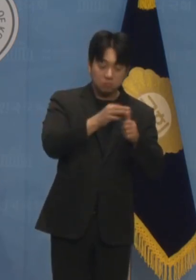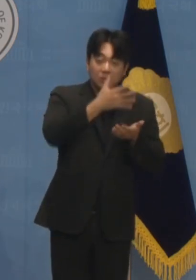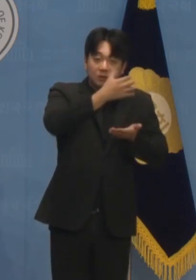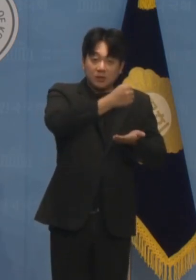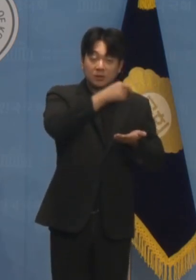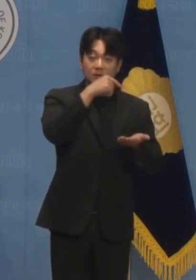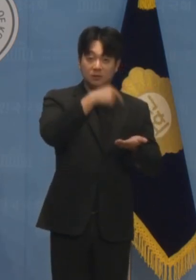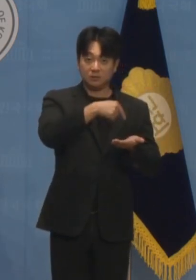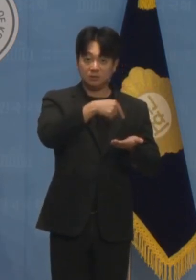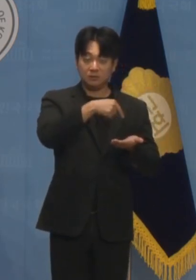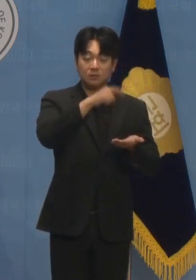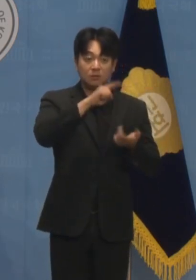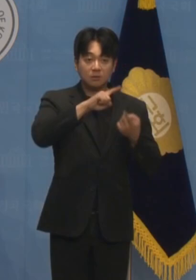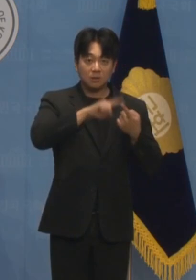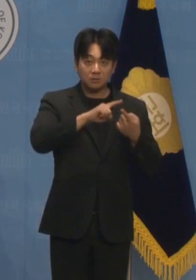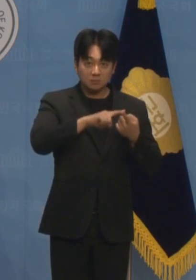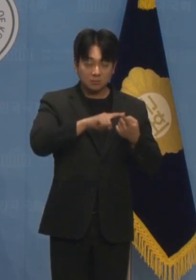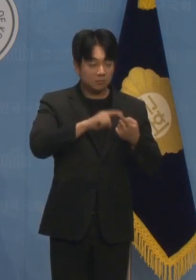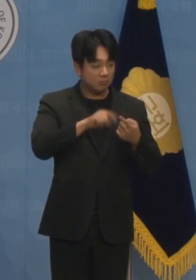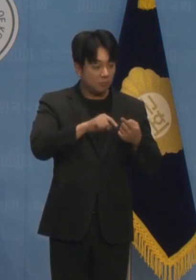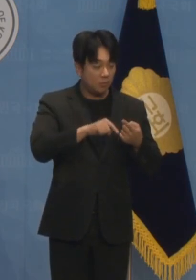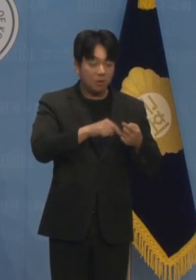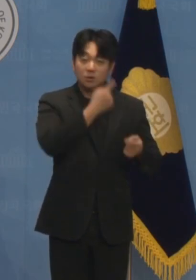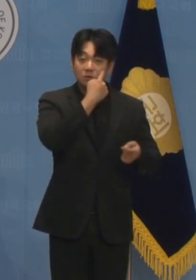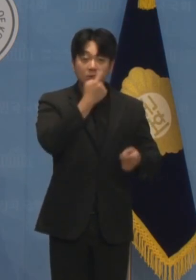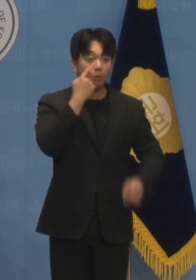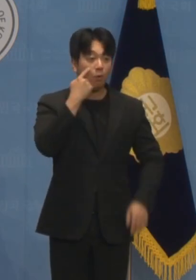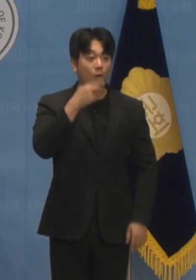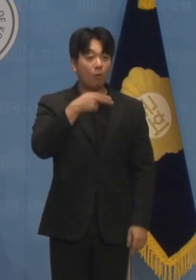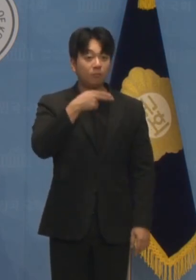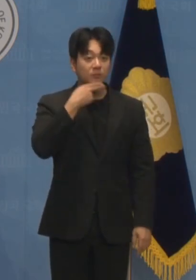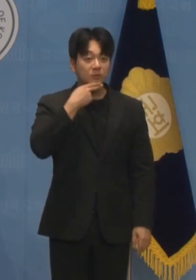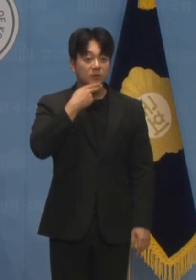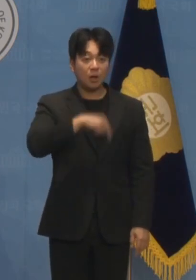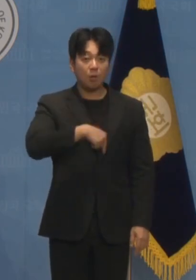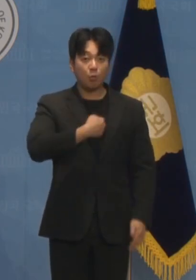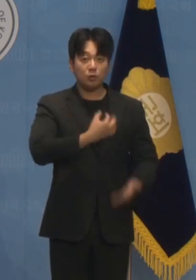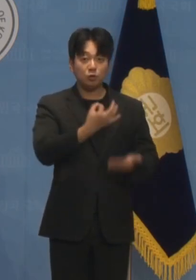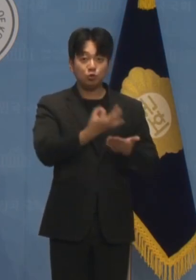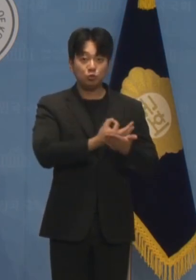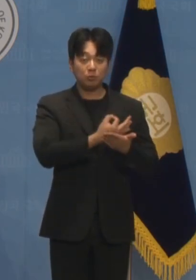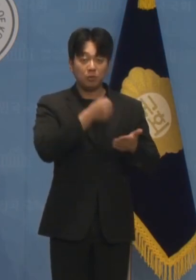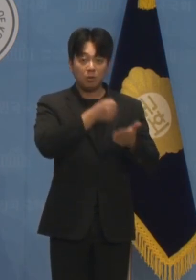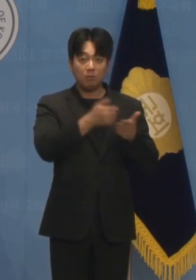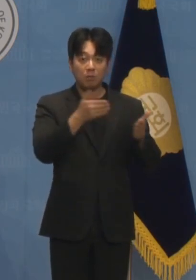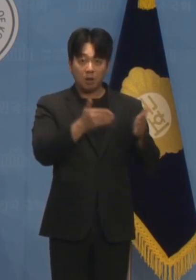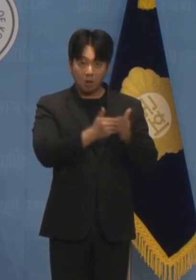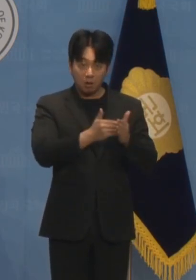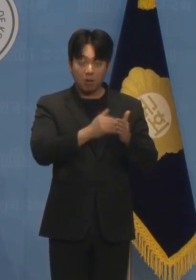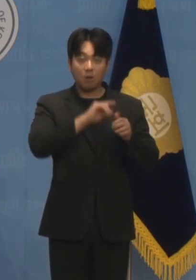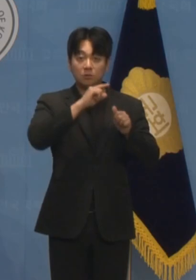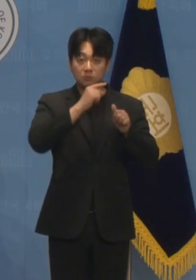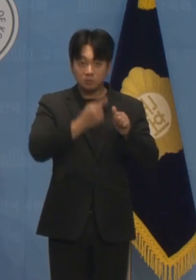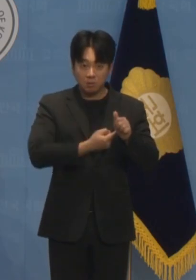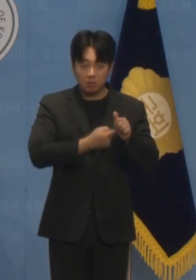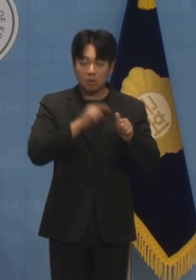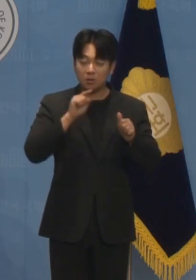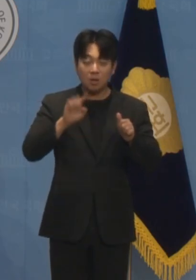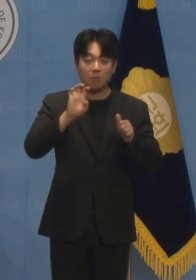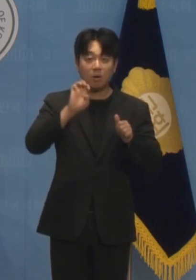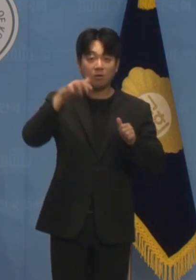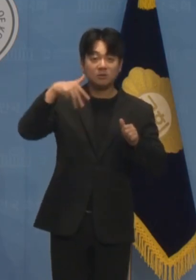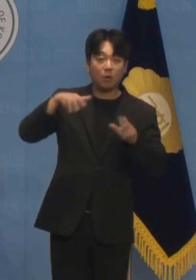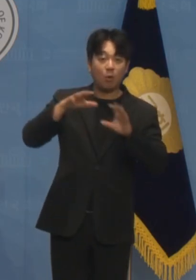없이 자체 수익으로 편성하고 동계올림픽 후속 사업과는 전혀 무관한 대한체육회